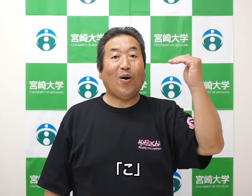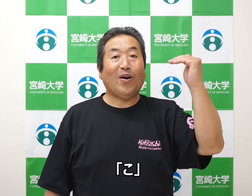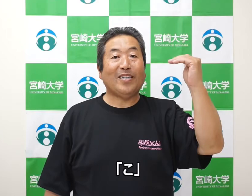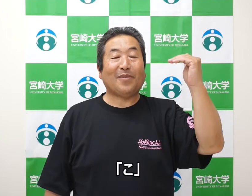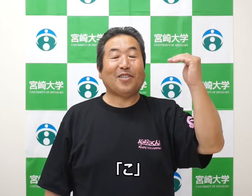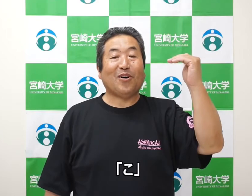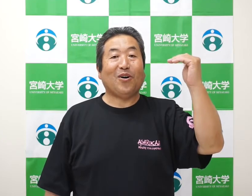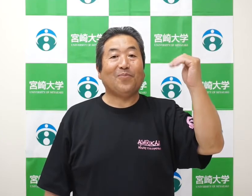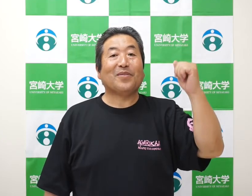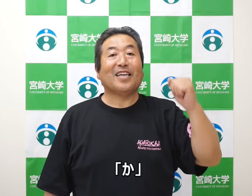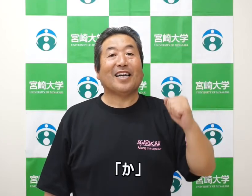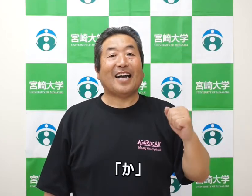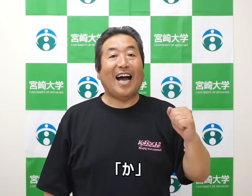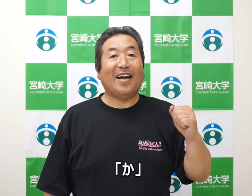でいきますよ。か